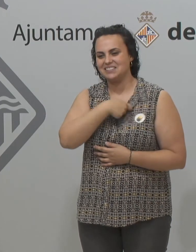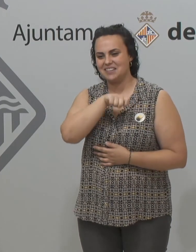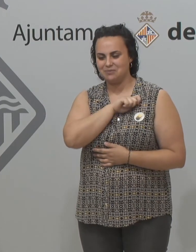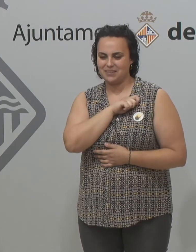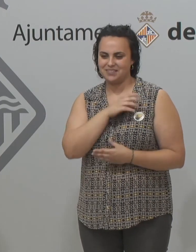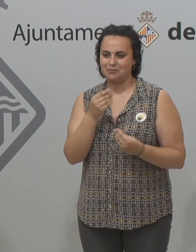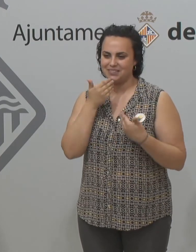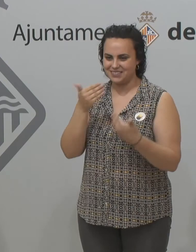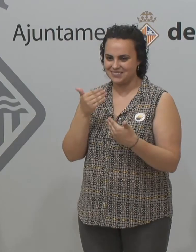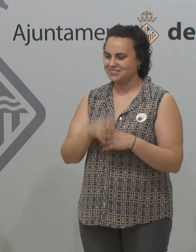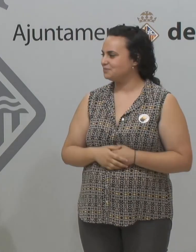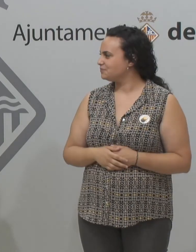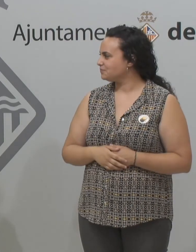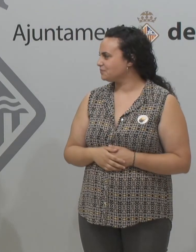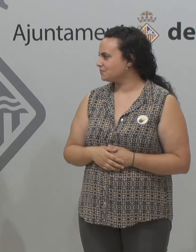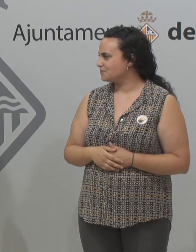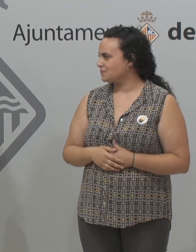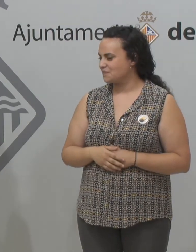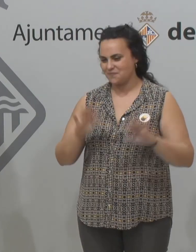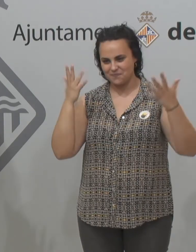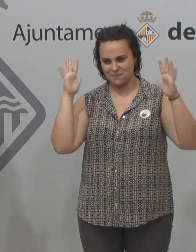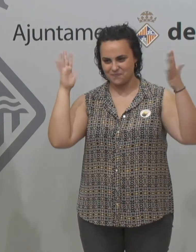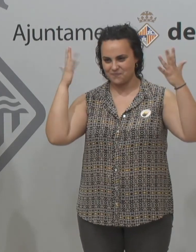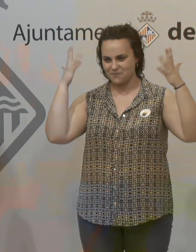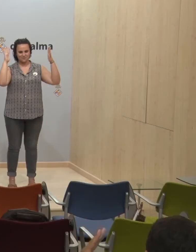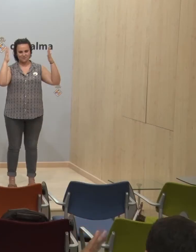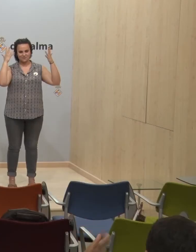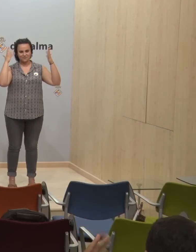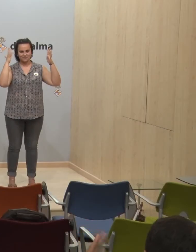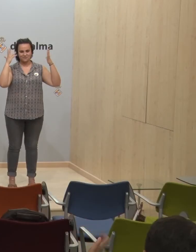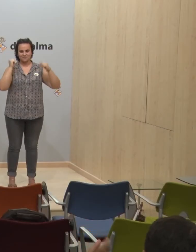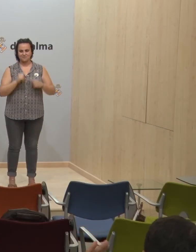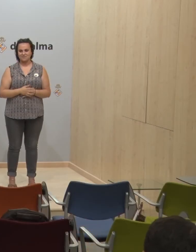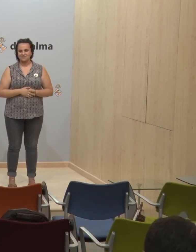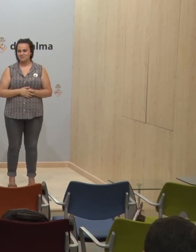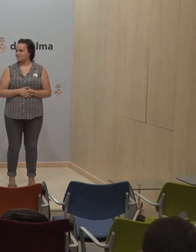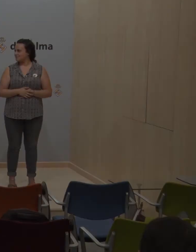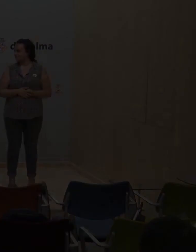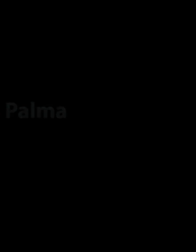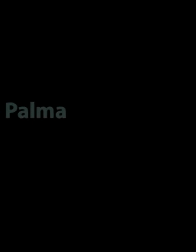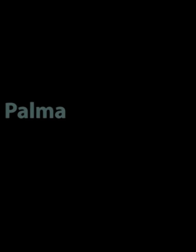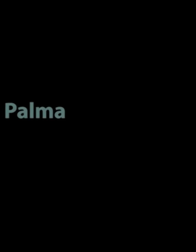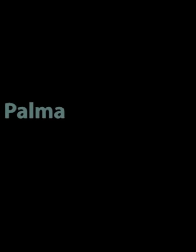vulguem. Molt bé, moltes gràcies. Gràcies a vosaltres.